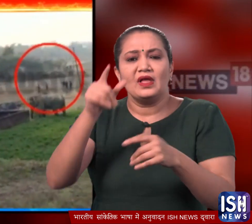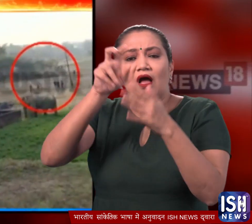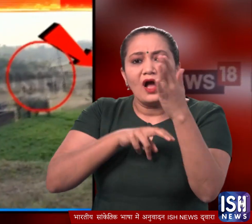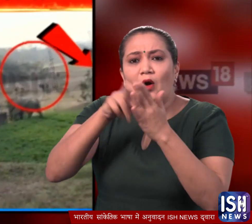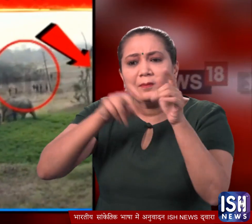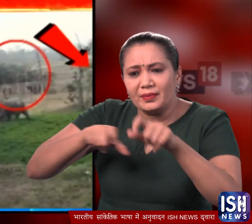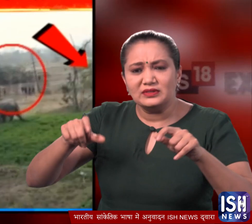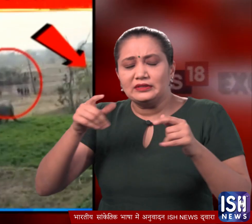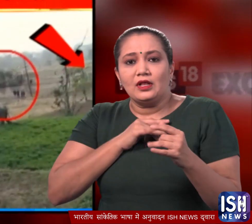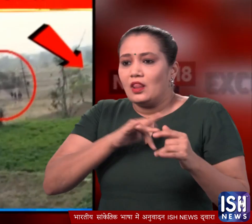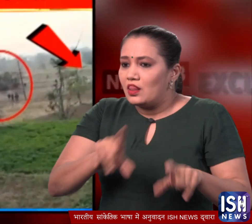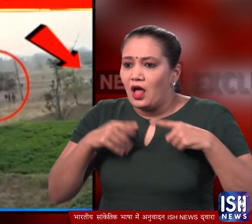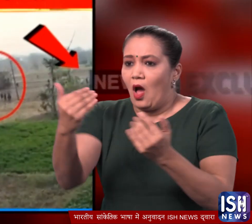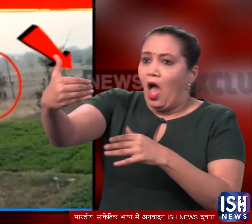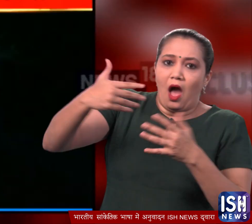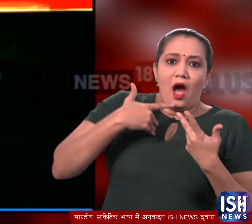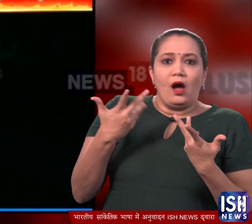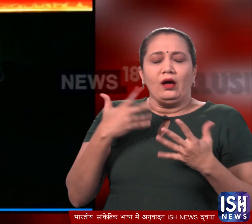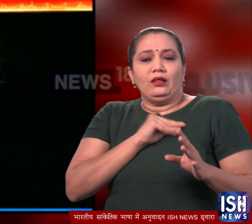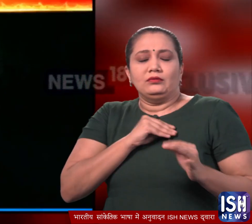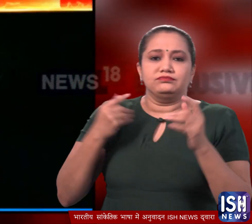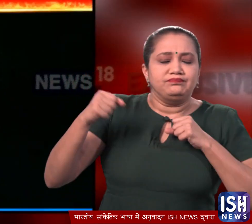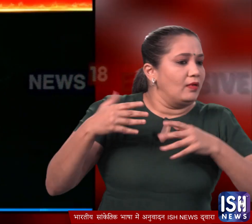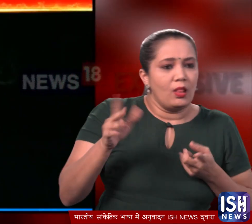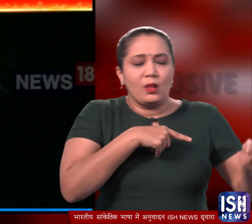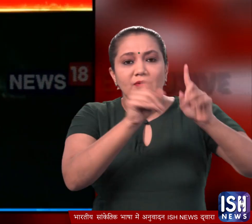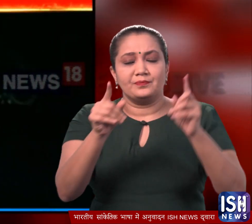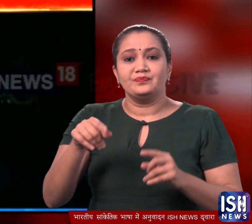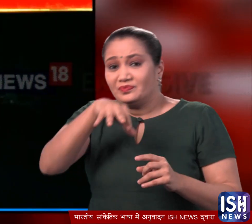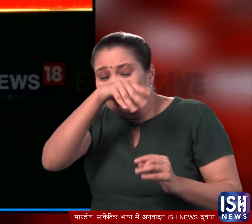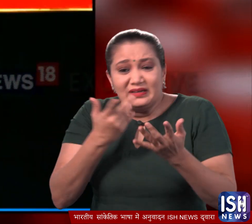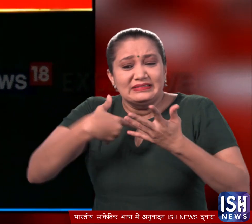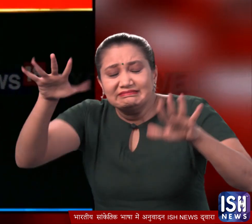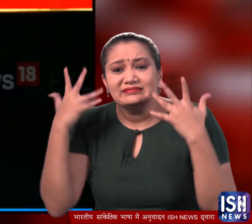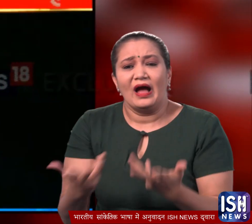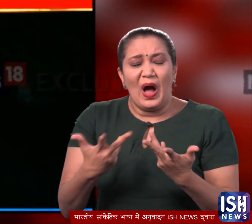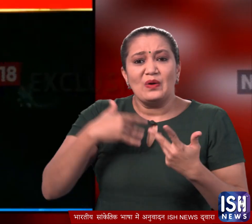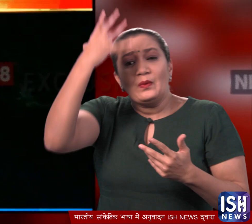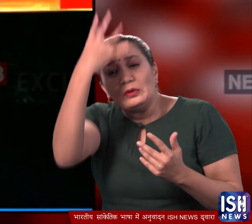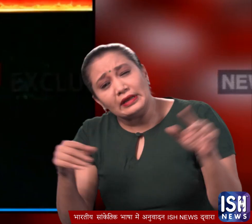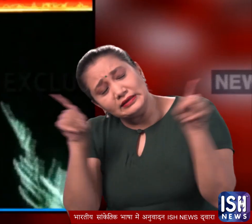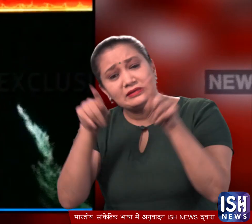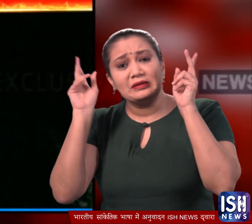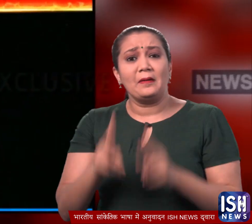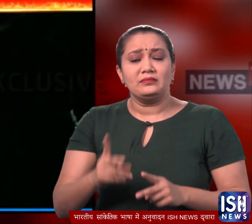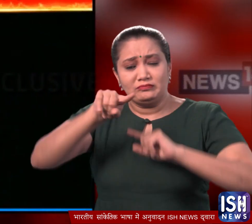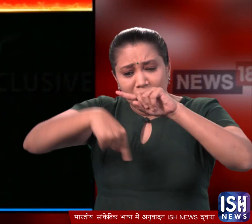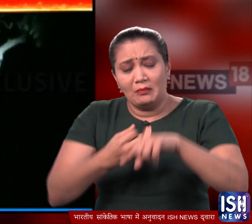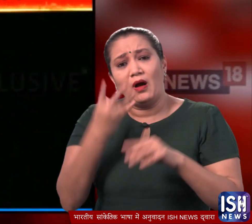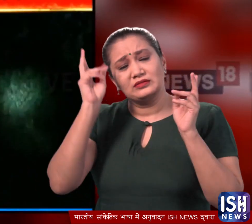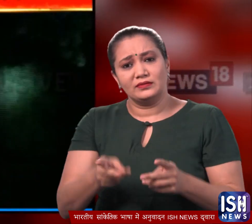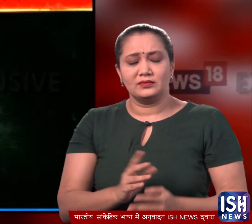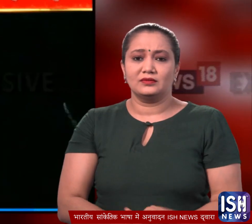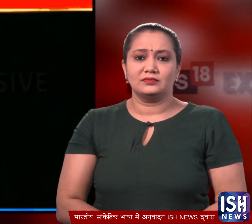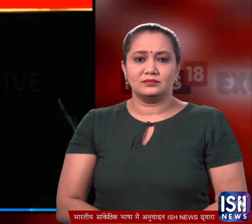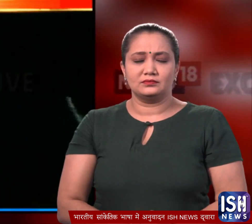जमा थे जो जान बचाने के लिए इधर उधर भागने लगे। यही नहीं, उस हथनी को भगाने के लिए गांव के लोग रात में भी जुटे रहे।